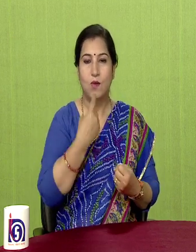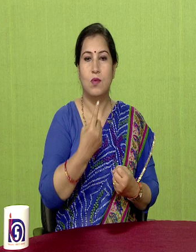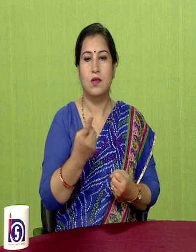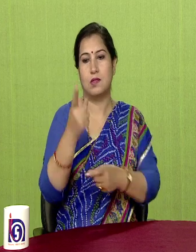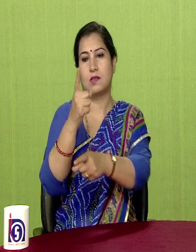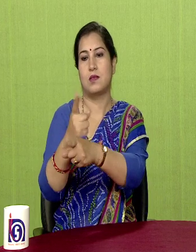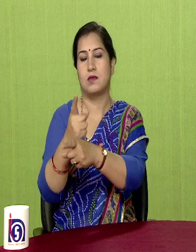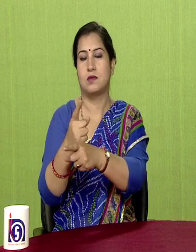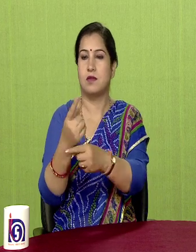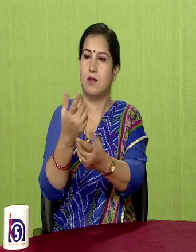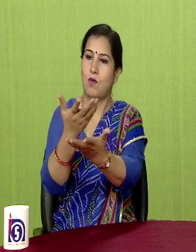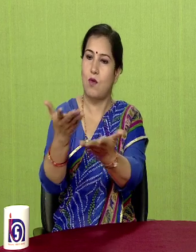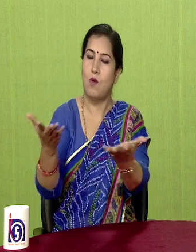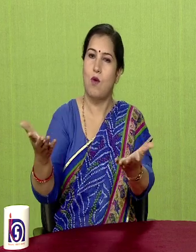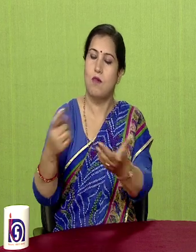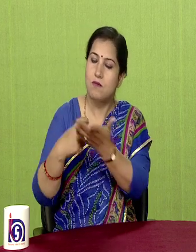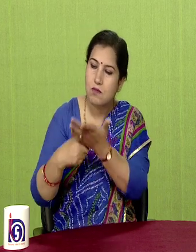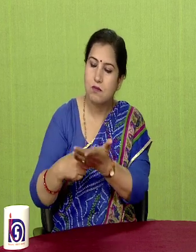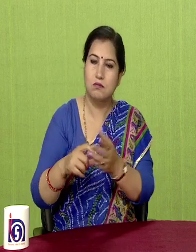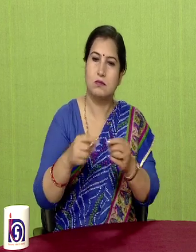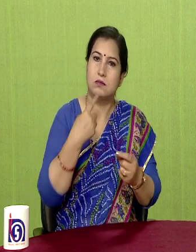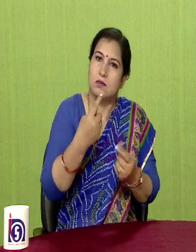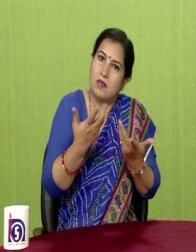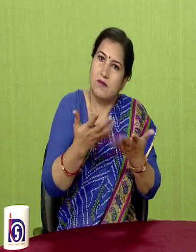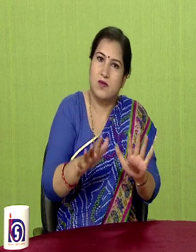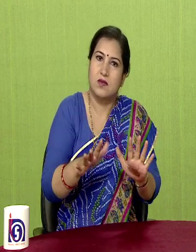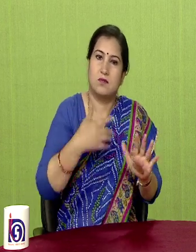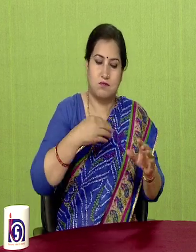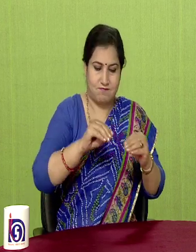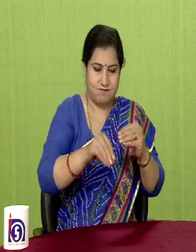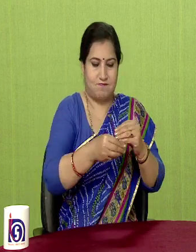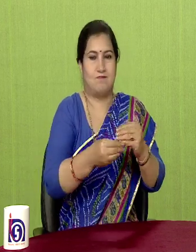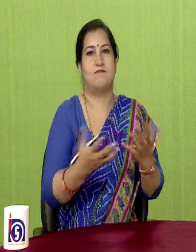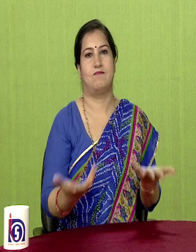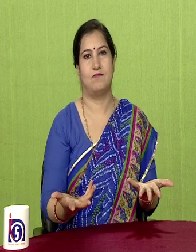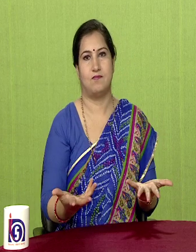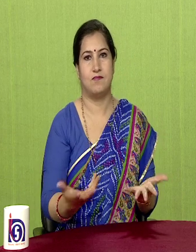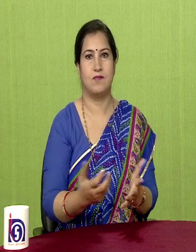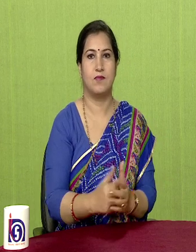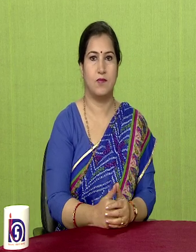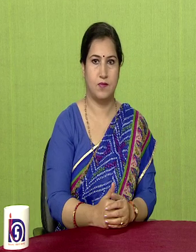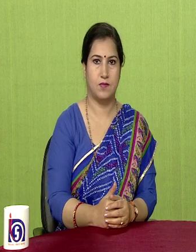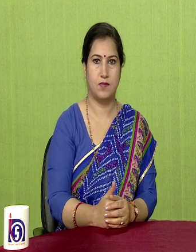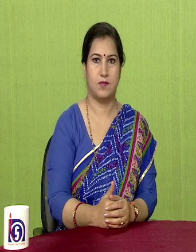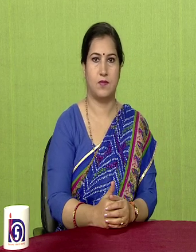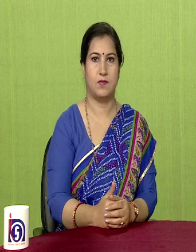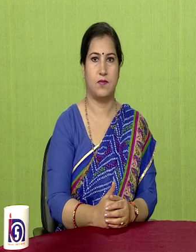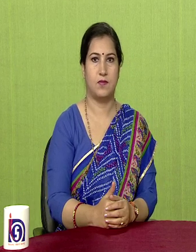ने स्वयं कह ही दिया है। मैं उससे अधिक क्या कहूँ। मैं अपने भाई राम